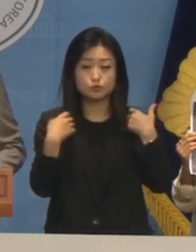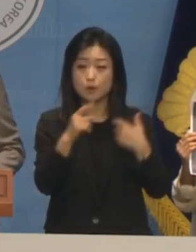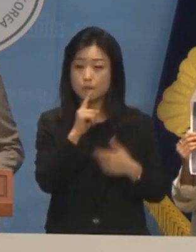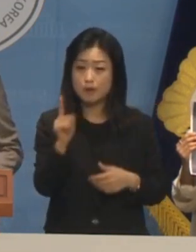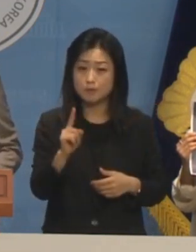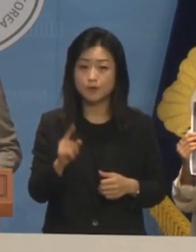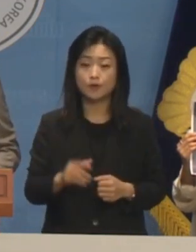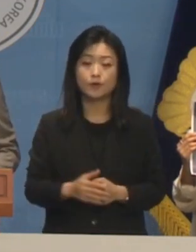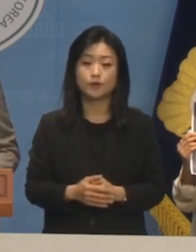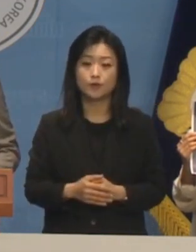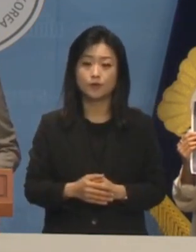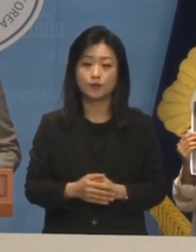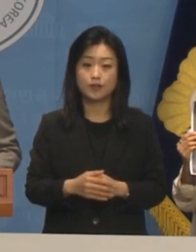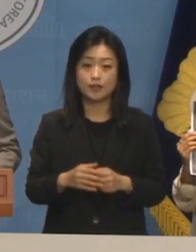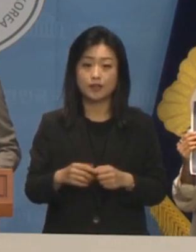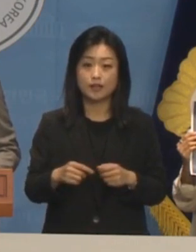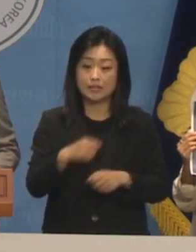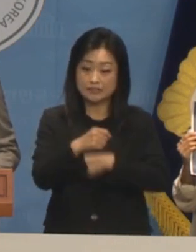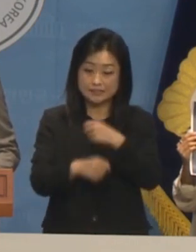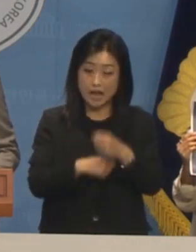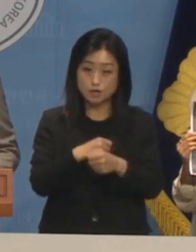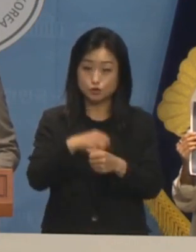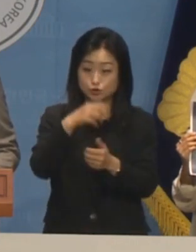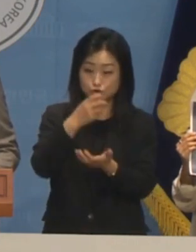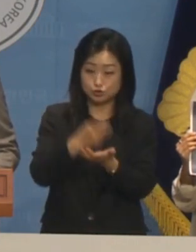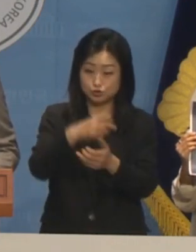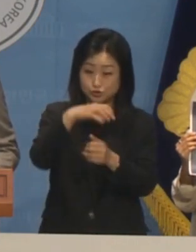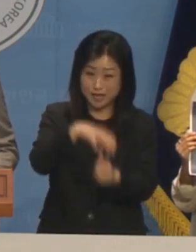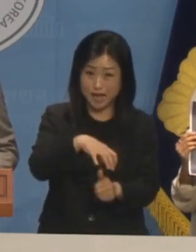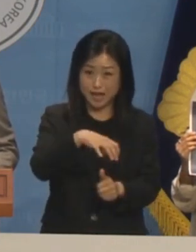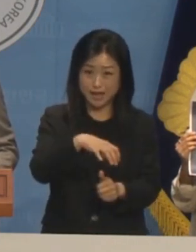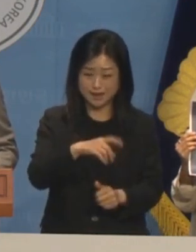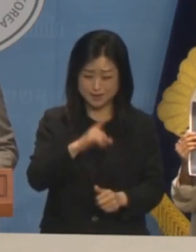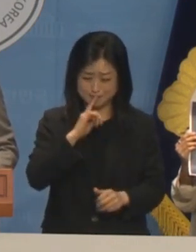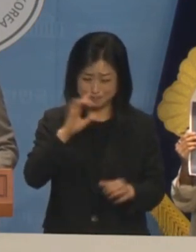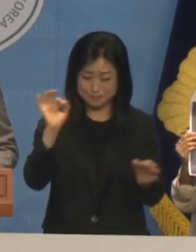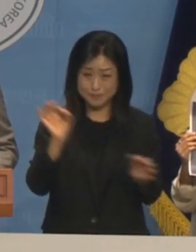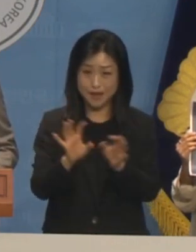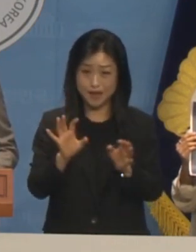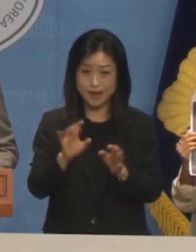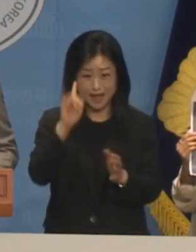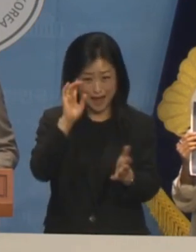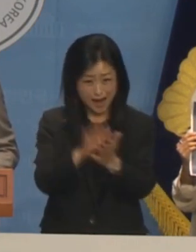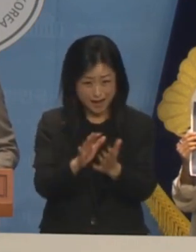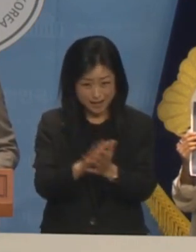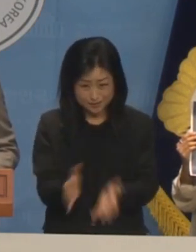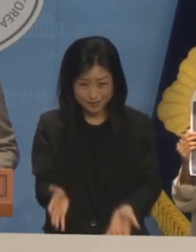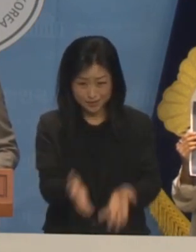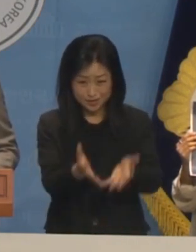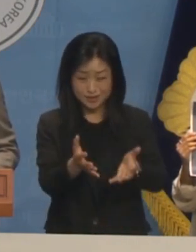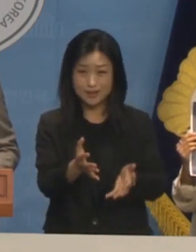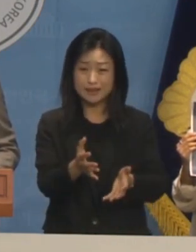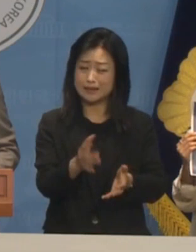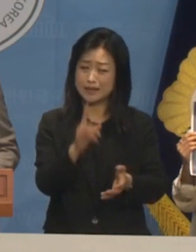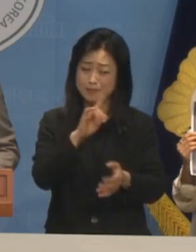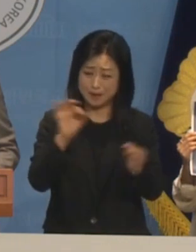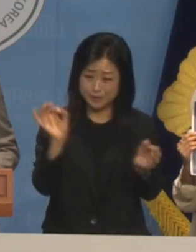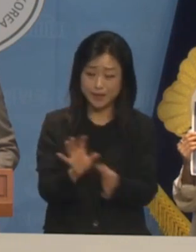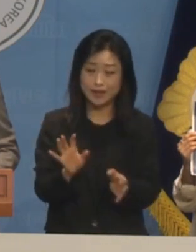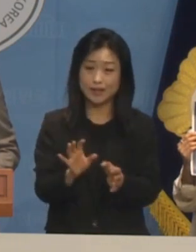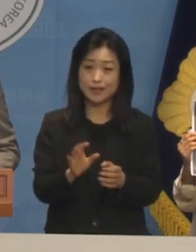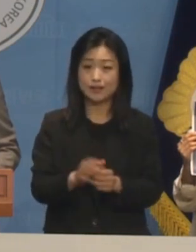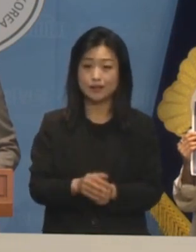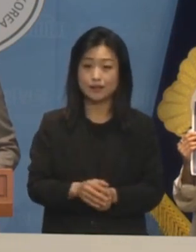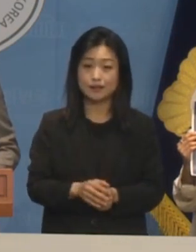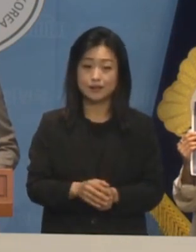이야기하는 자율규제는 공허한 선언일 뿐입니다. 배달의 민족은 상생협의체를 통해 불공정 문제를